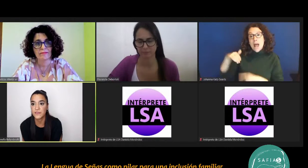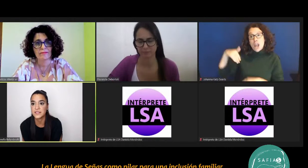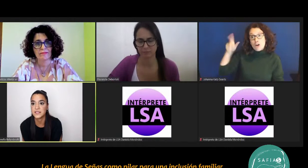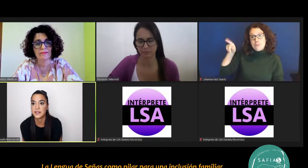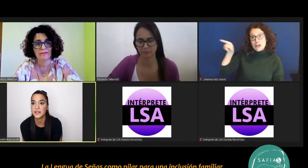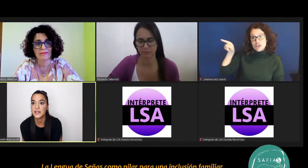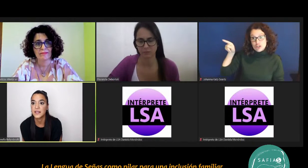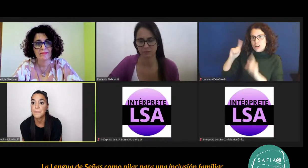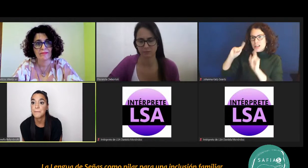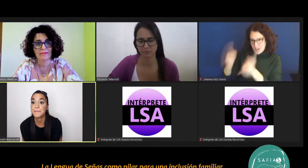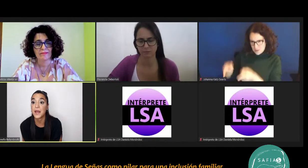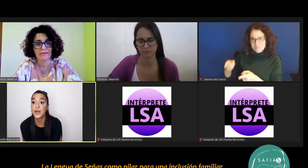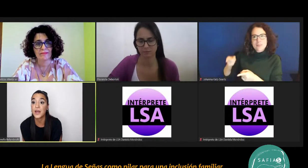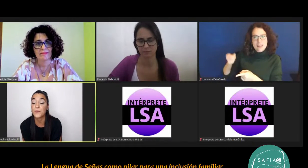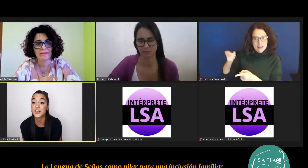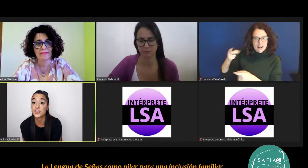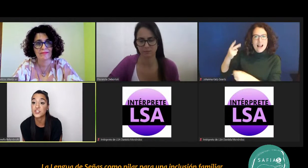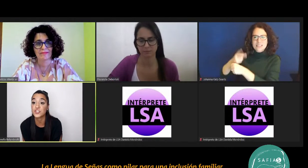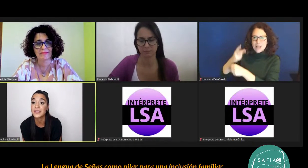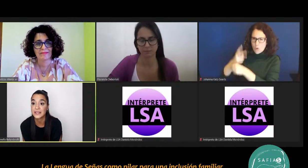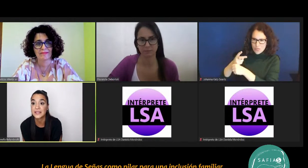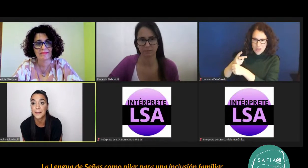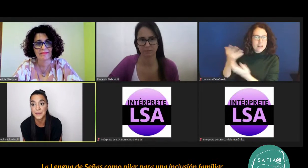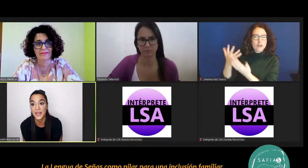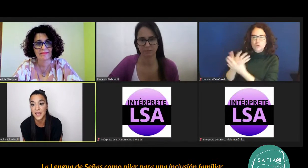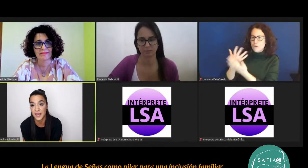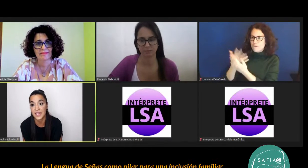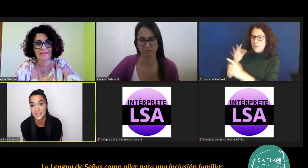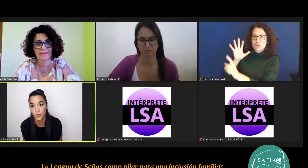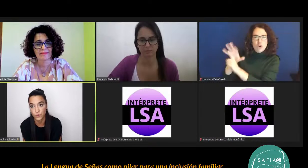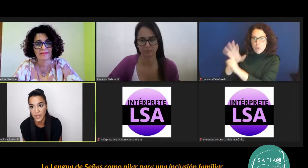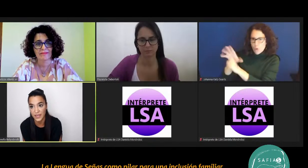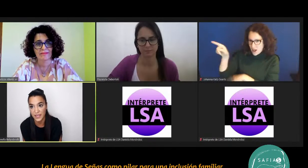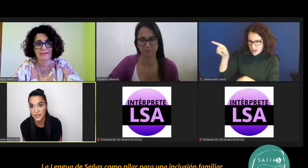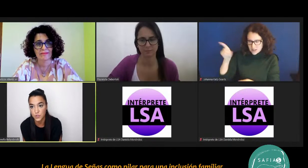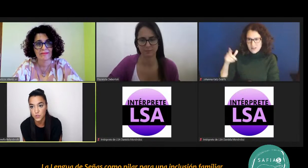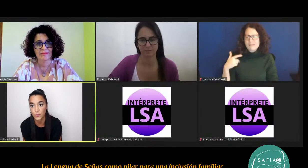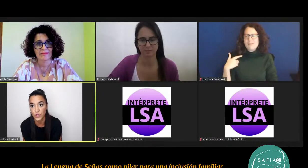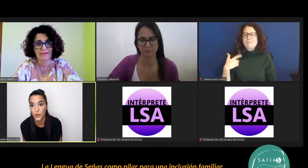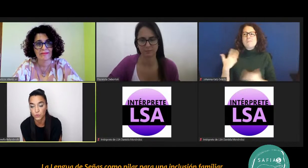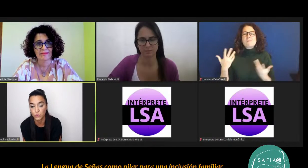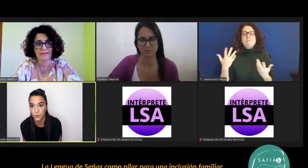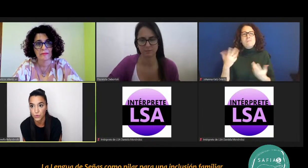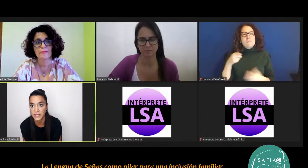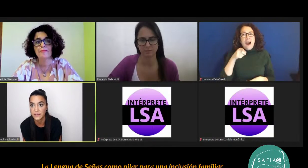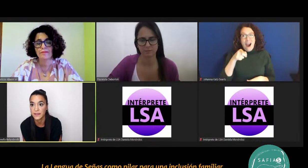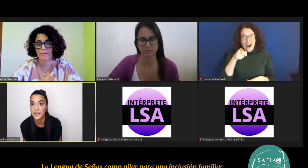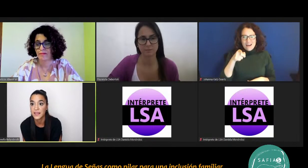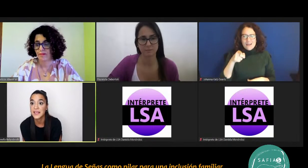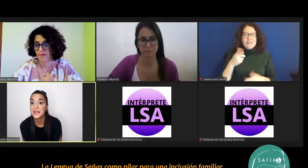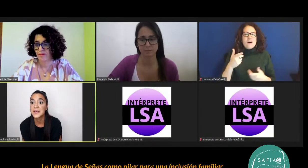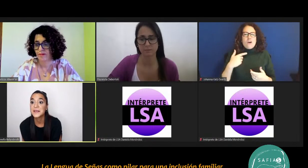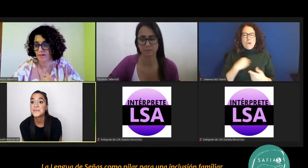Fue difícil. Mi hermano mayor también en la secundaria sufrió mucho bullying.